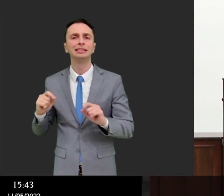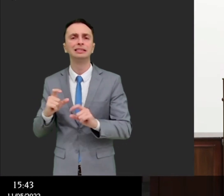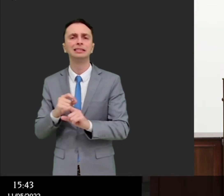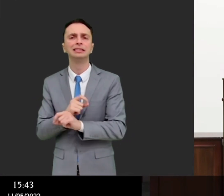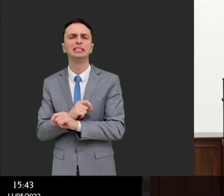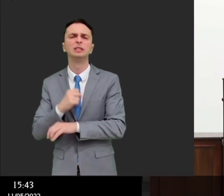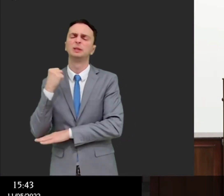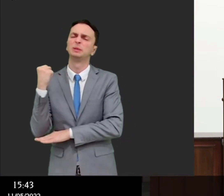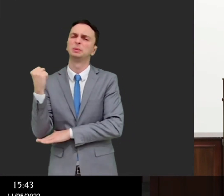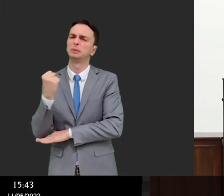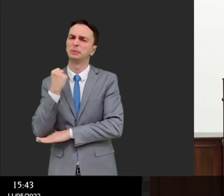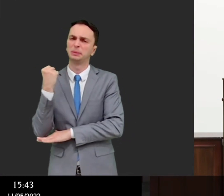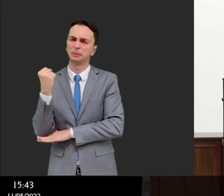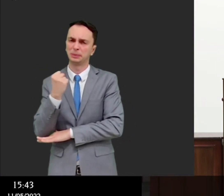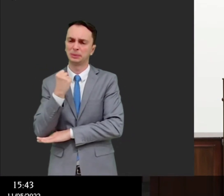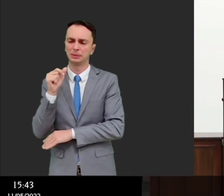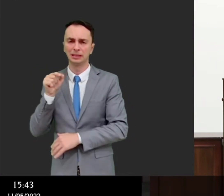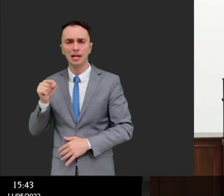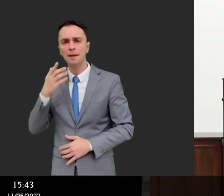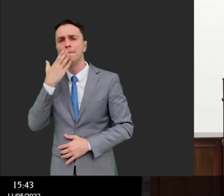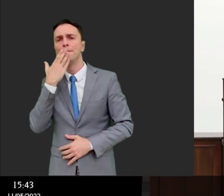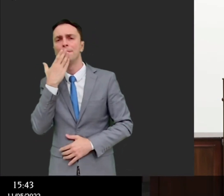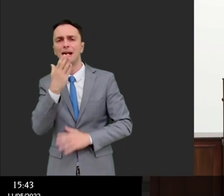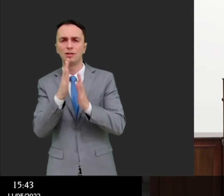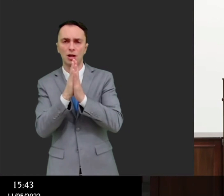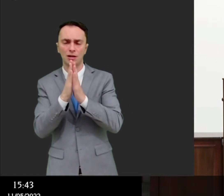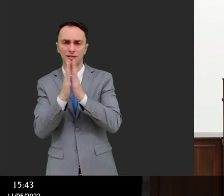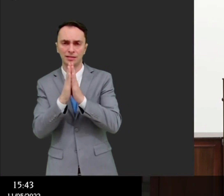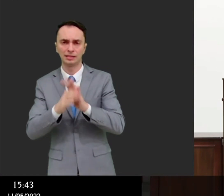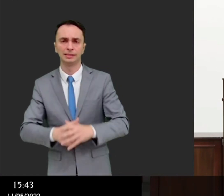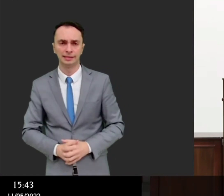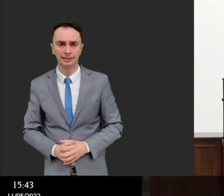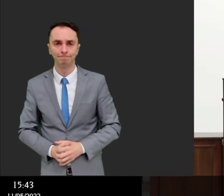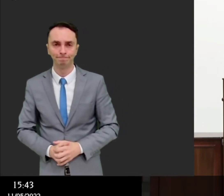muito grave e também pediu a nossa oração.